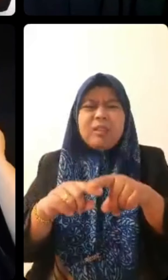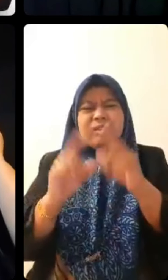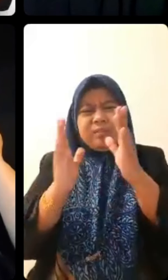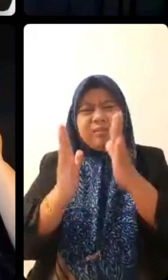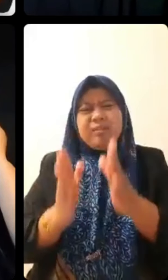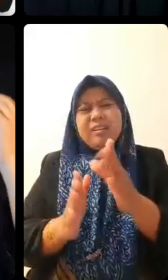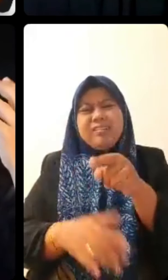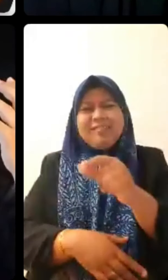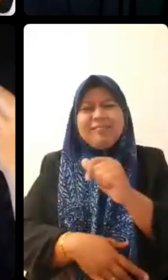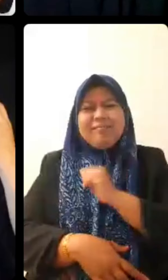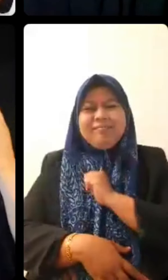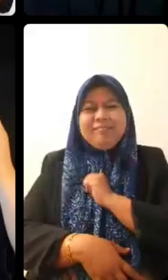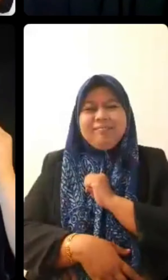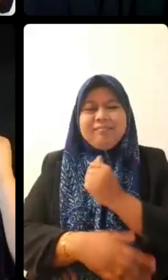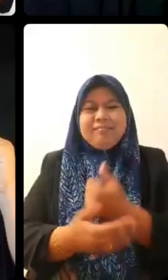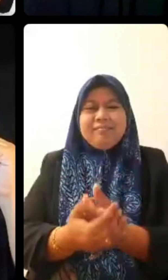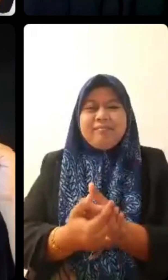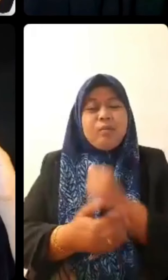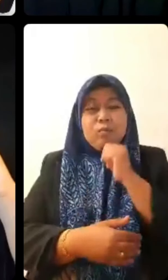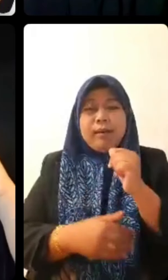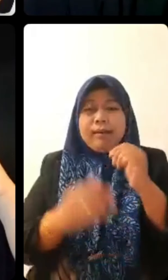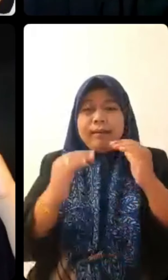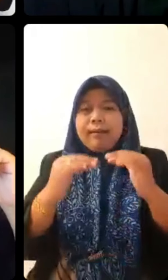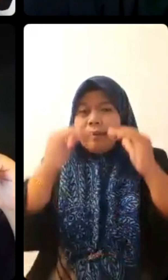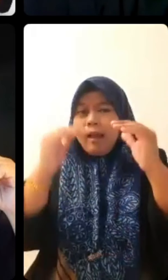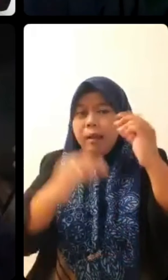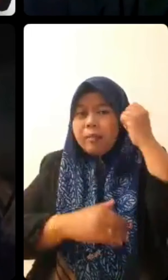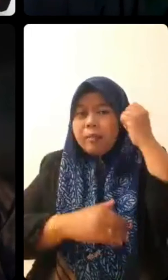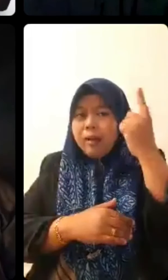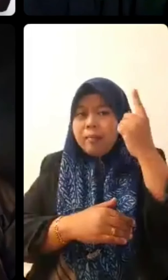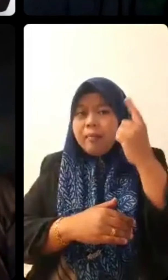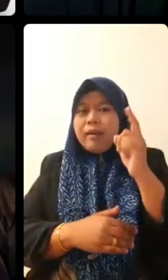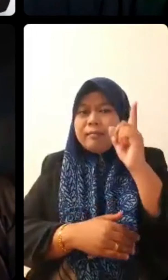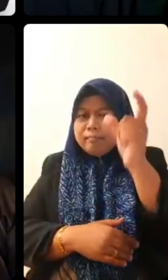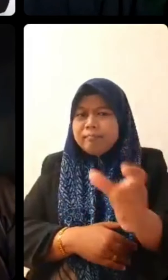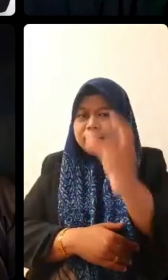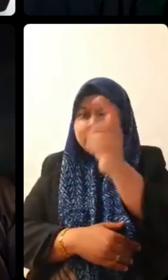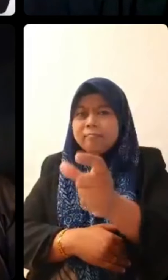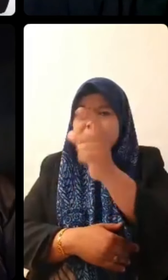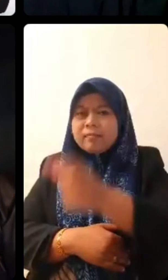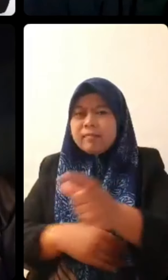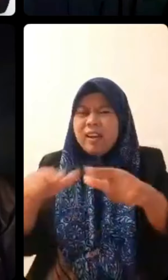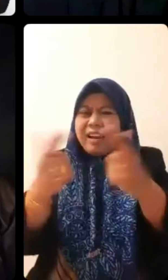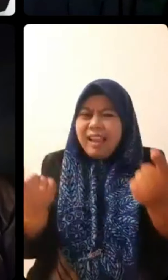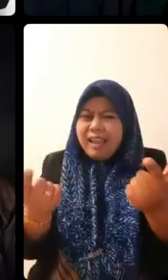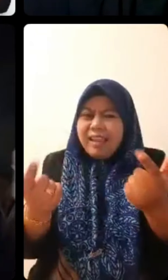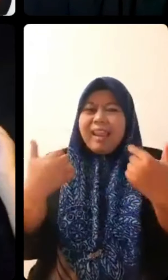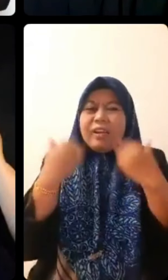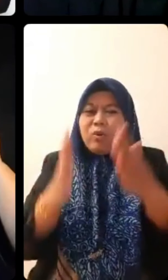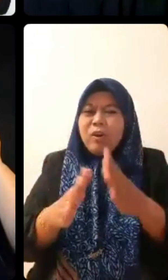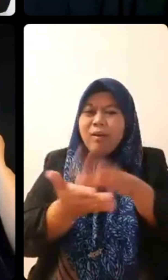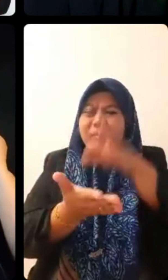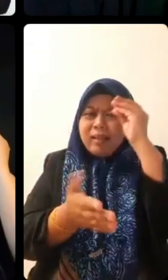tak bukan. Dia tahap pemahaman seseorang tu dia tak sama. Ada orang betul. Cepat, ada orang lambat. Macam saya